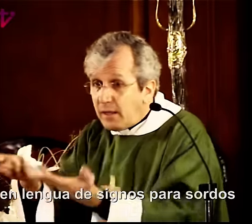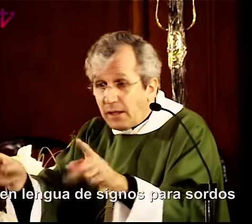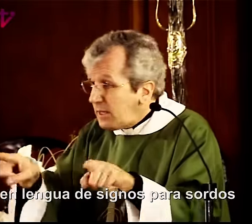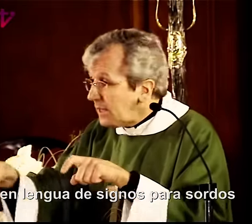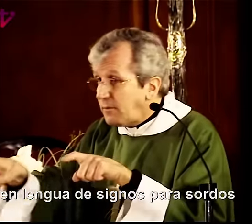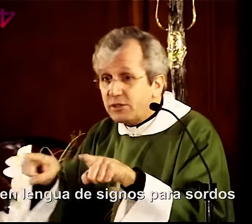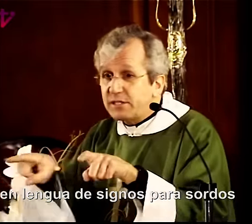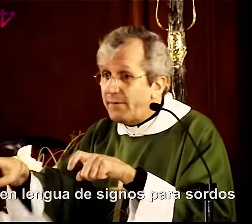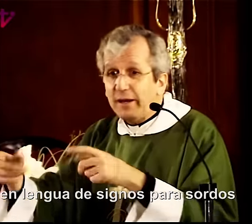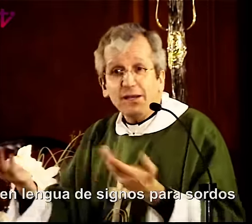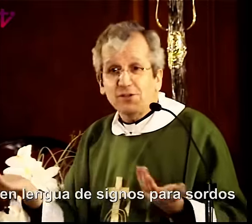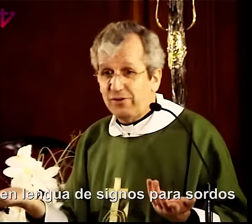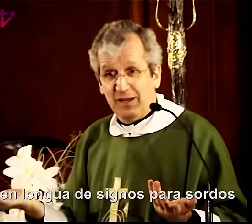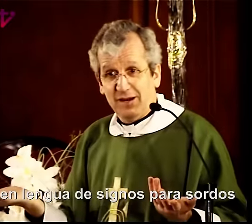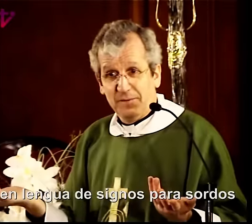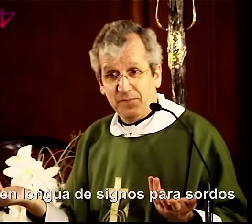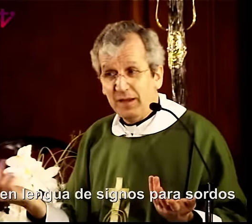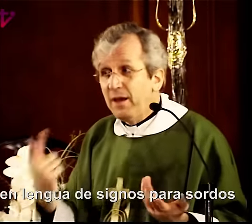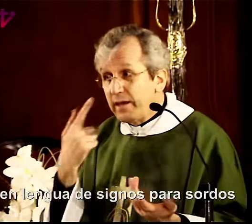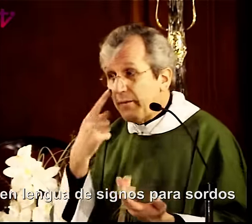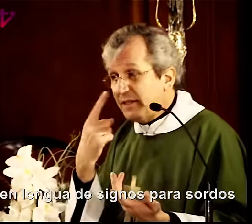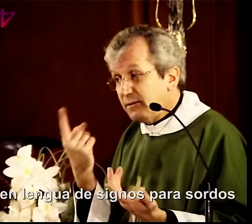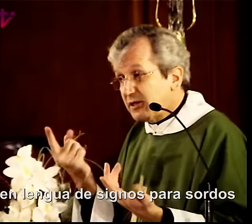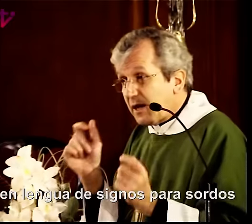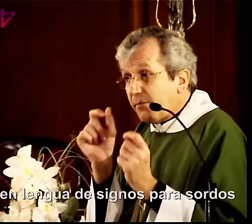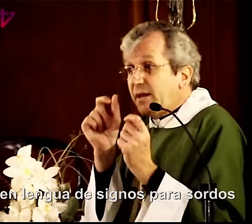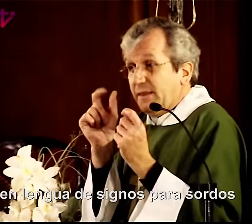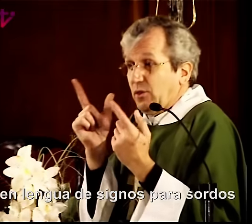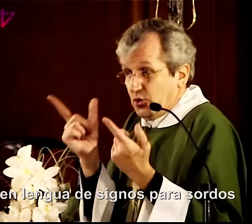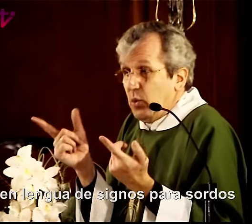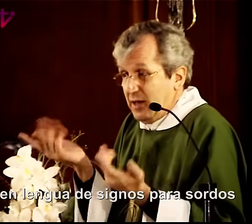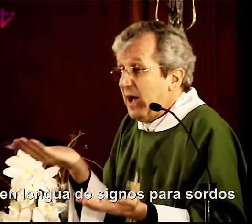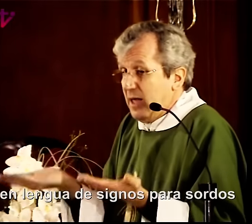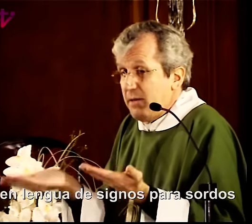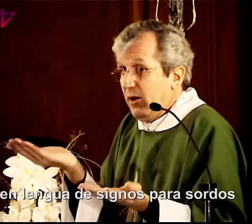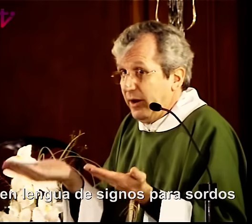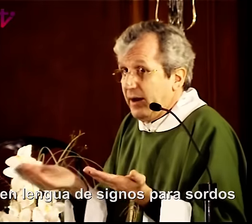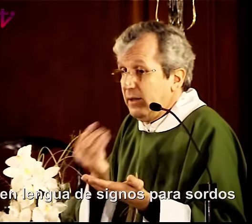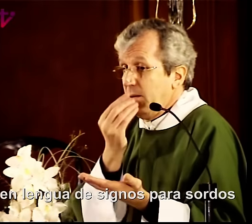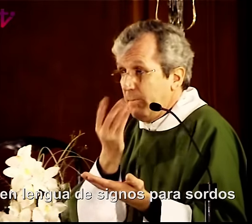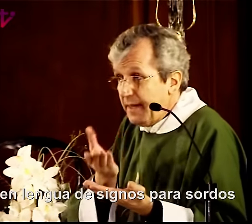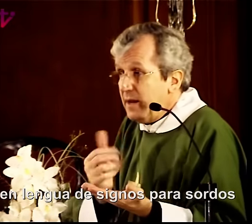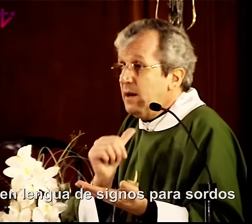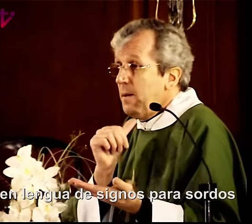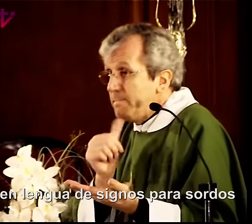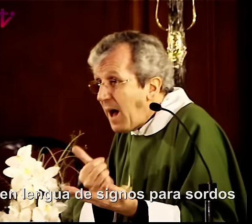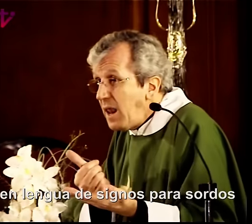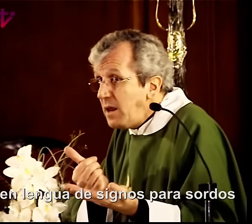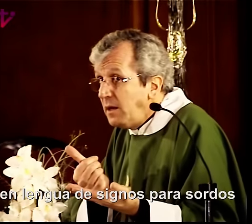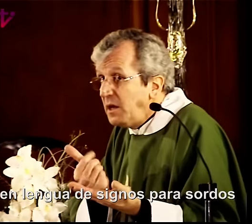Y tenemos que saber escoger. Y a veces tenemos que saber darnos cuenta y valorar bien, mal, y